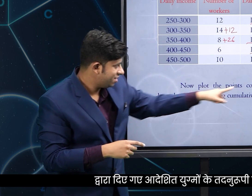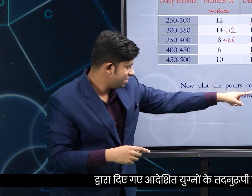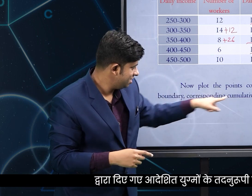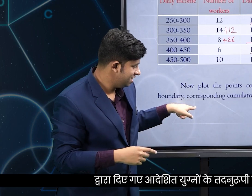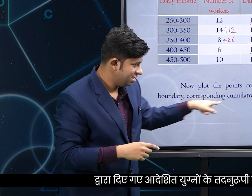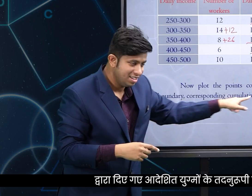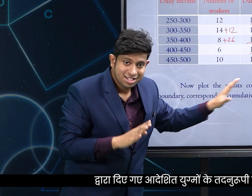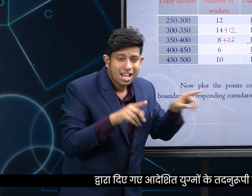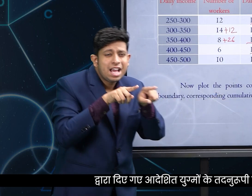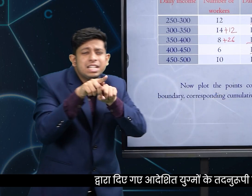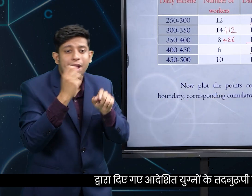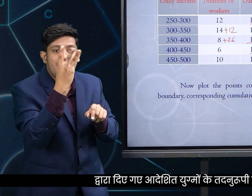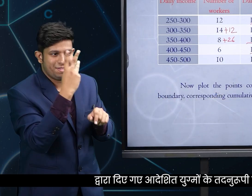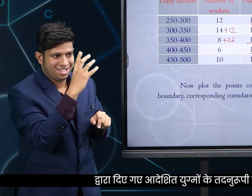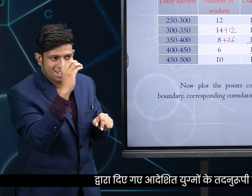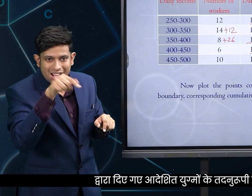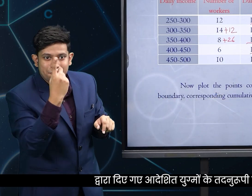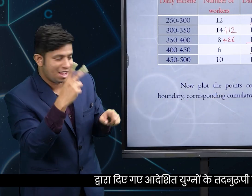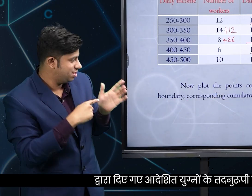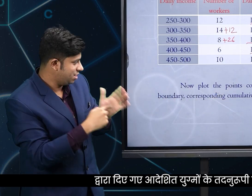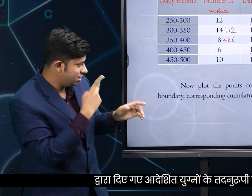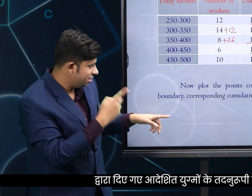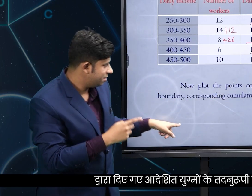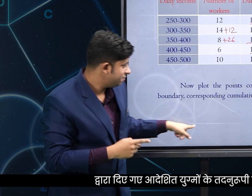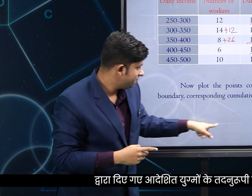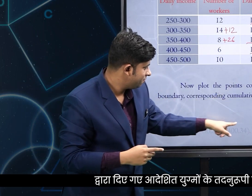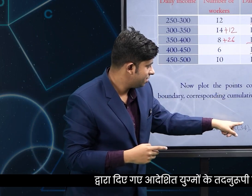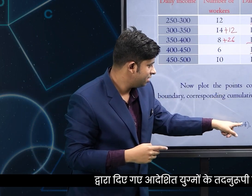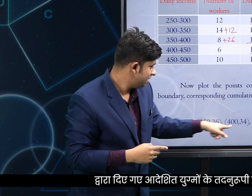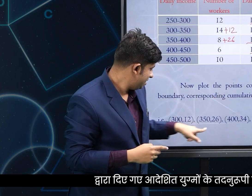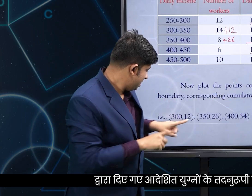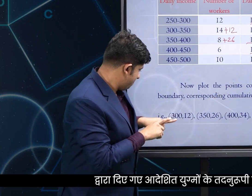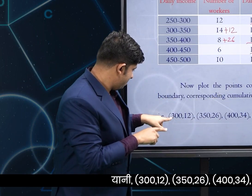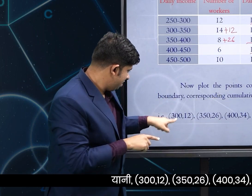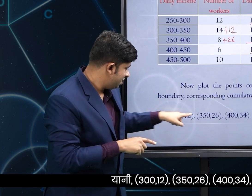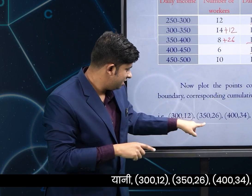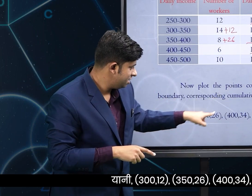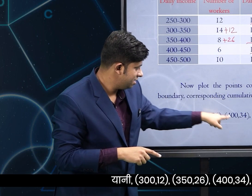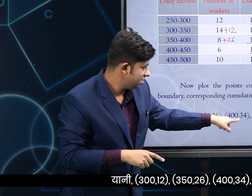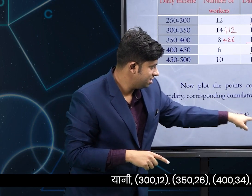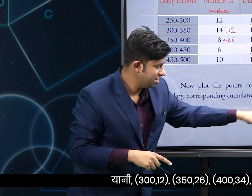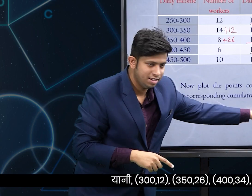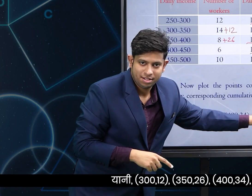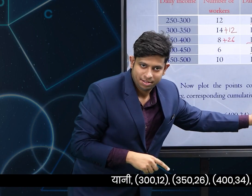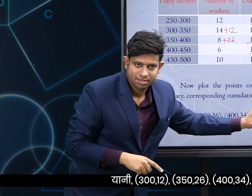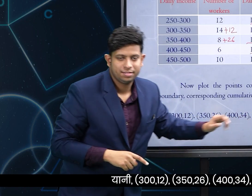तदनुरूपी बिंदुओं को आलेखित करें। यानी 300, 12,